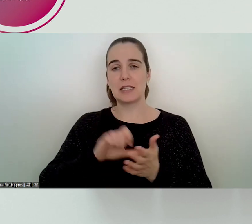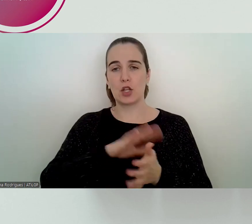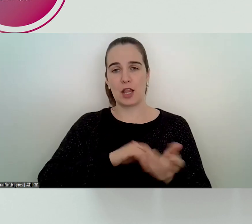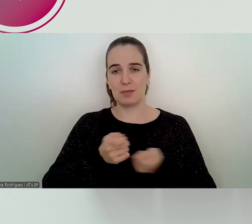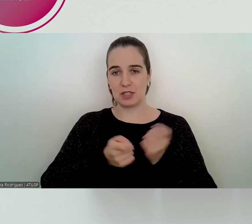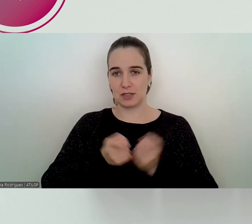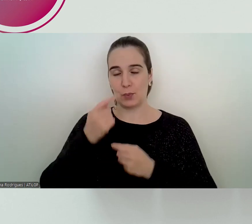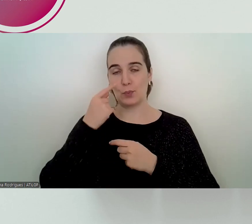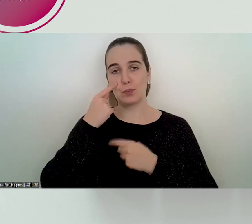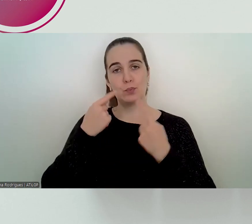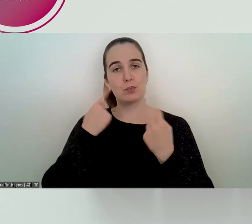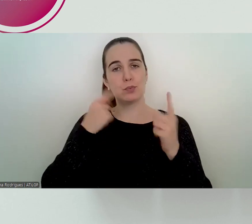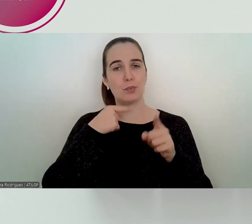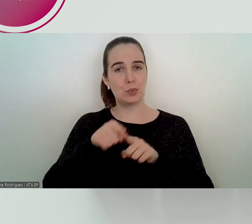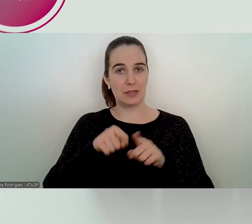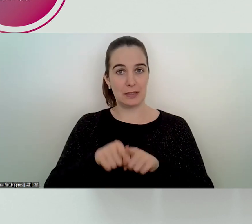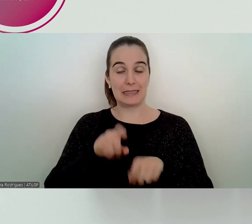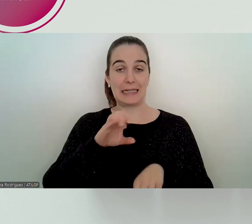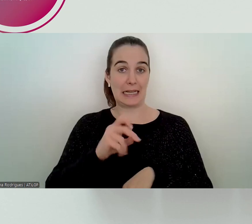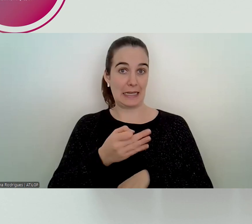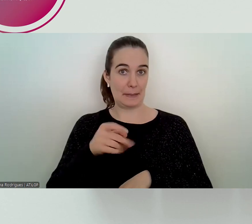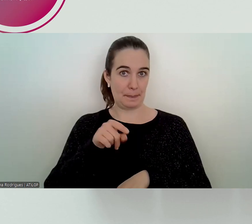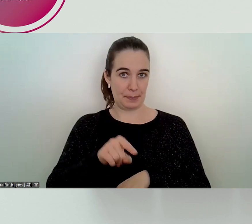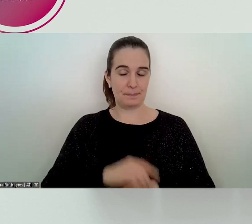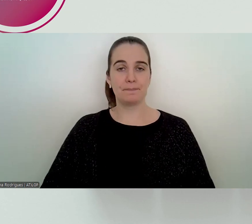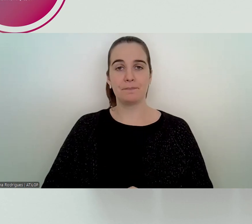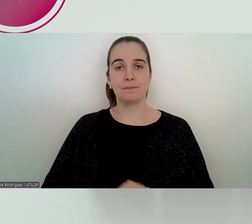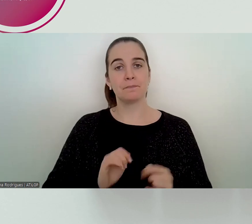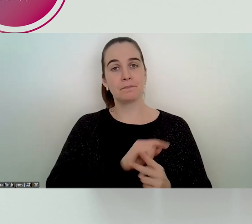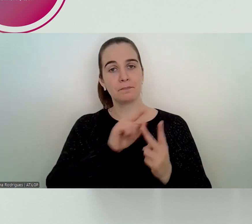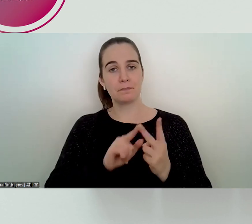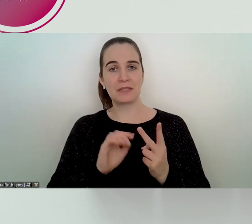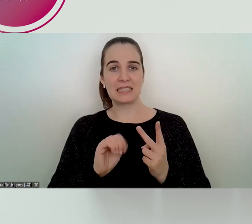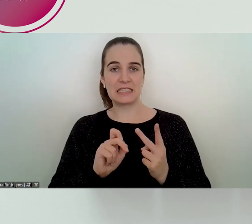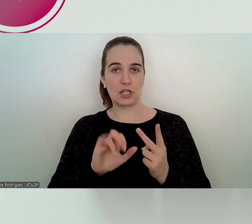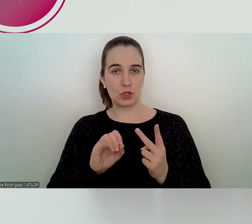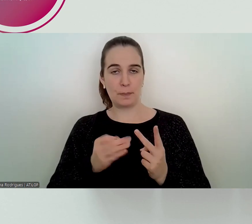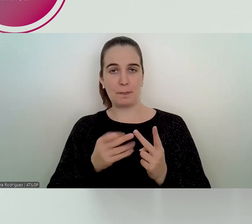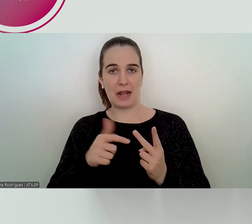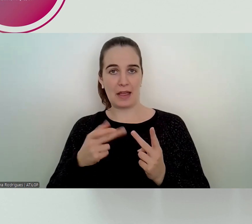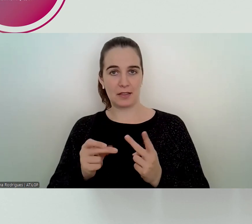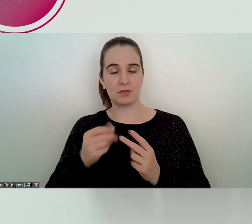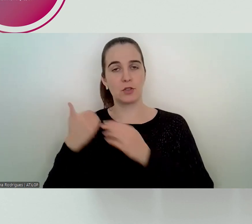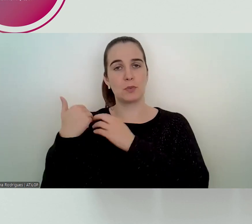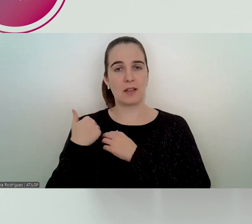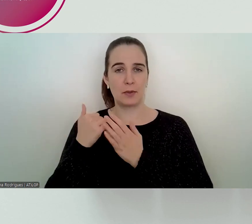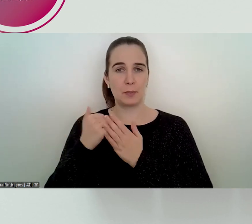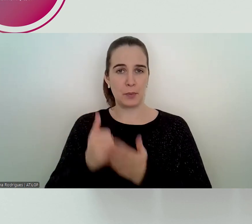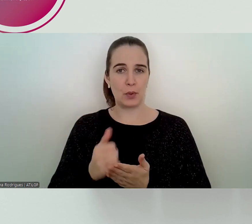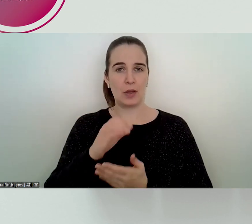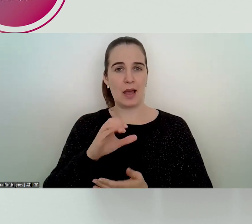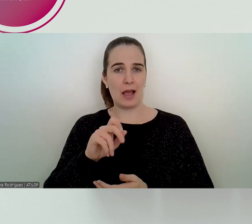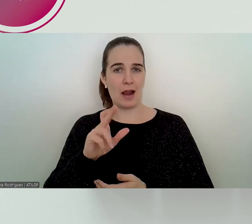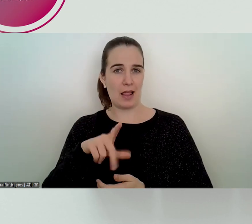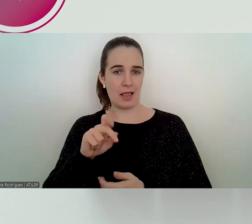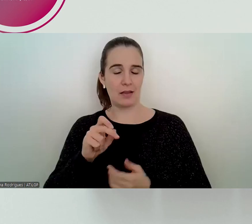Públicas, CAP, da referida instituição. Sérgio Pratas, responsável de apoio à informação da CADA, Comissão de